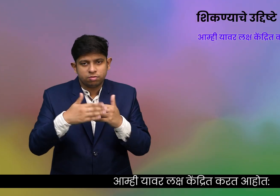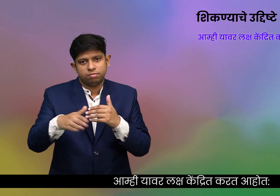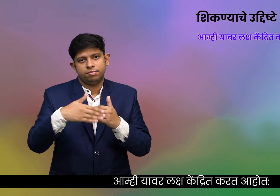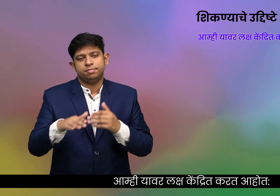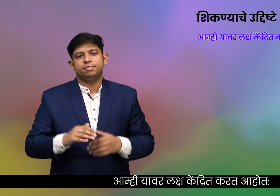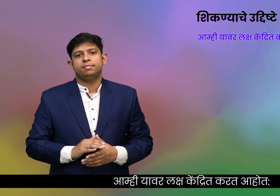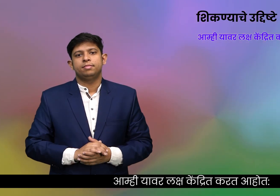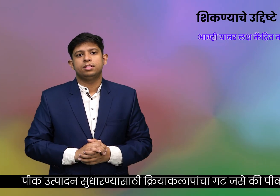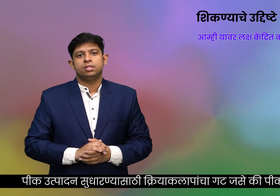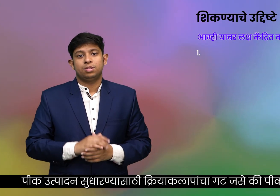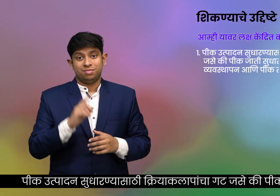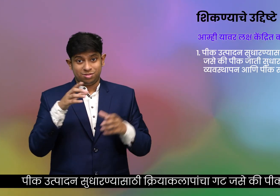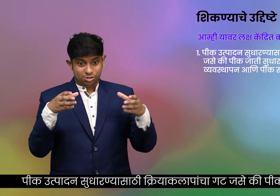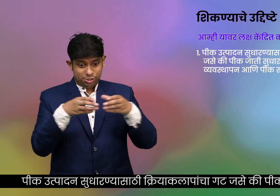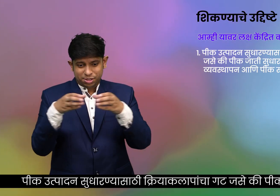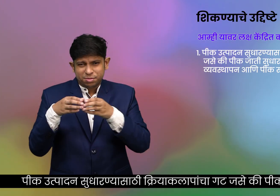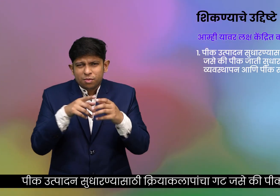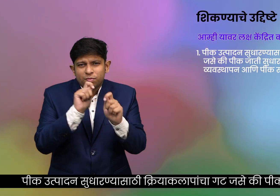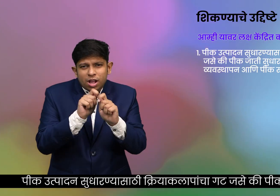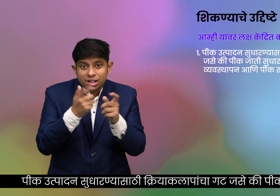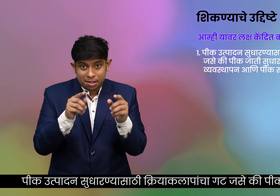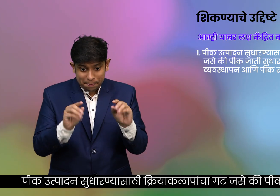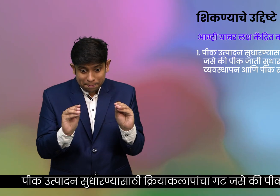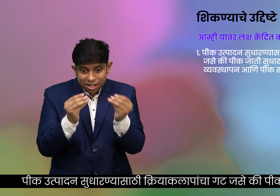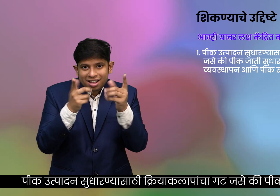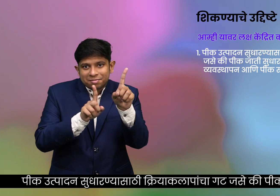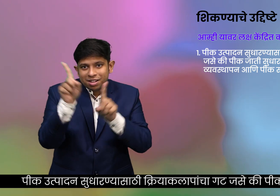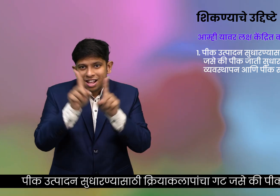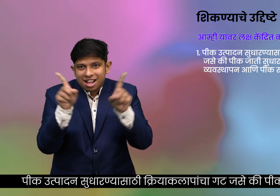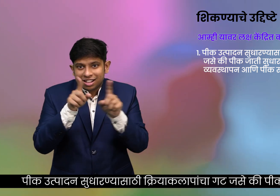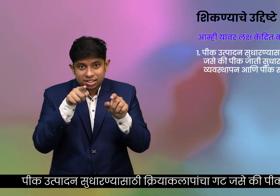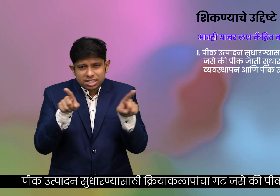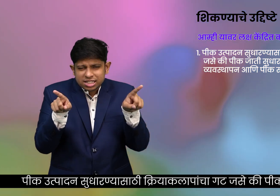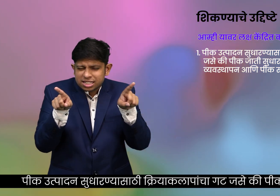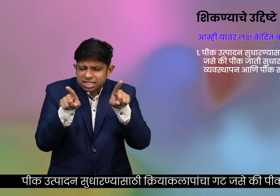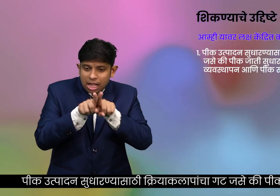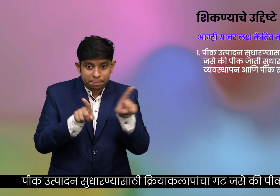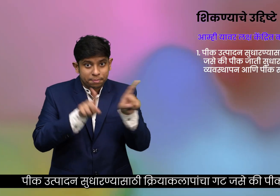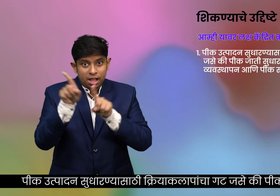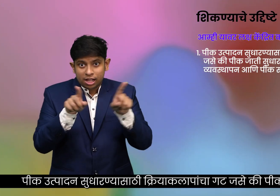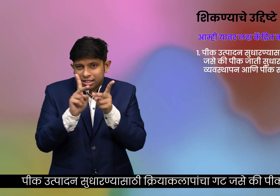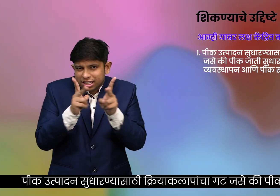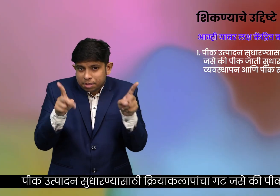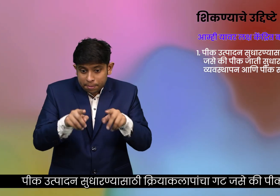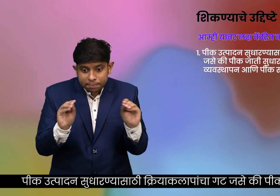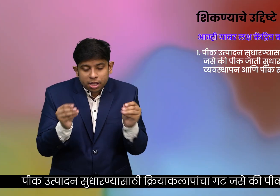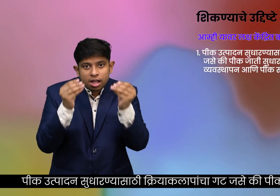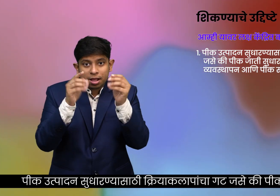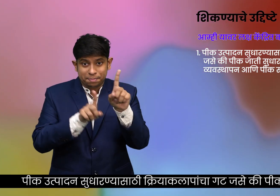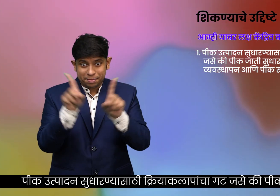आहोत. पीक उत्पादन सुधारण्यासाठी क्रियाकलापांचा गट जसे की पीक विविधता सुधारणे,